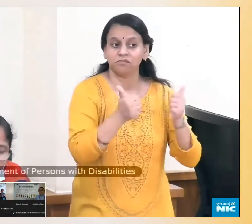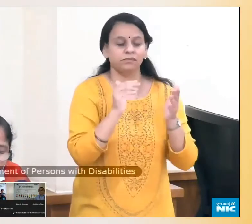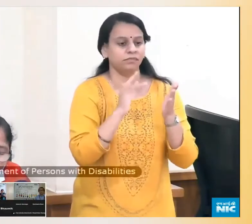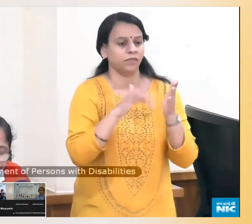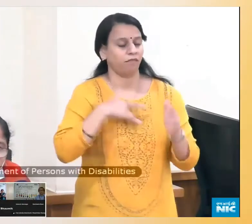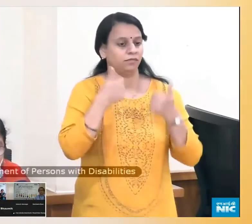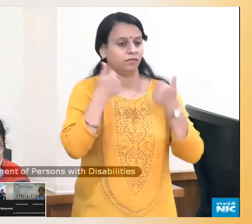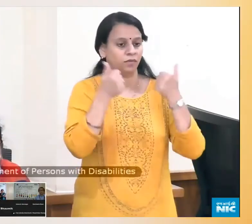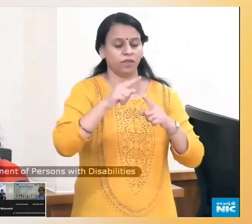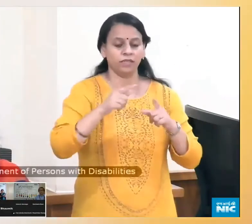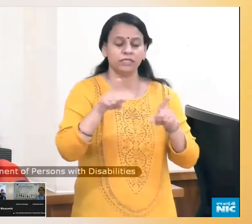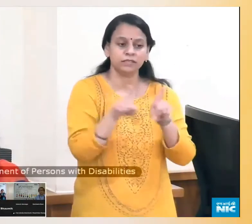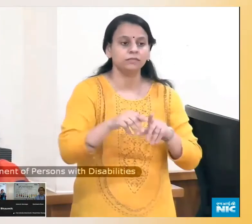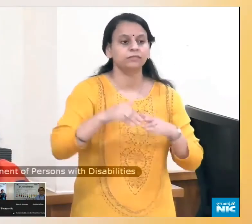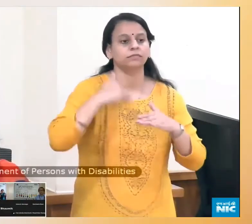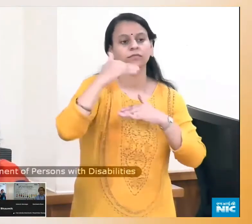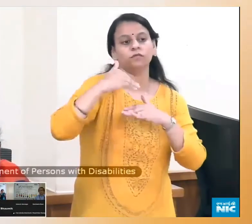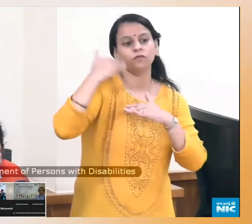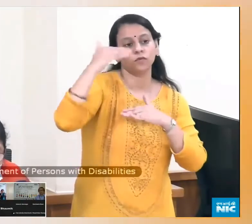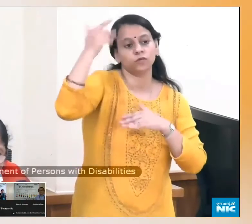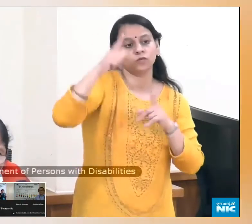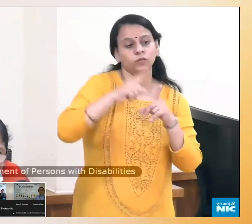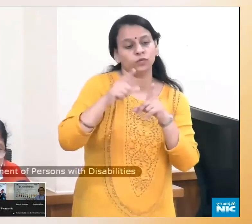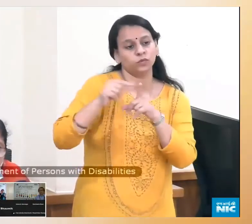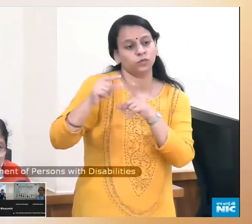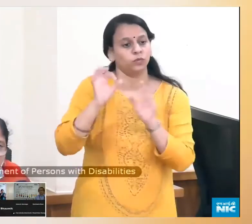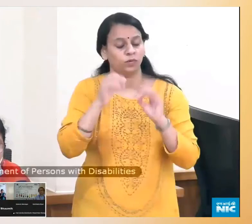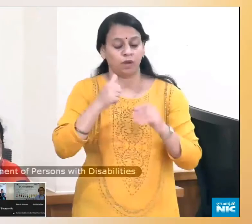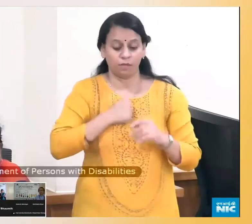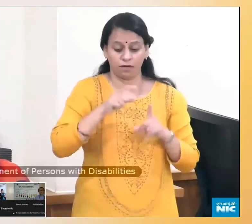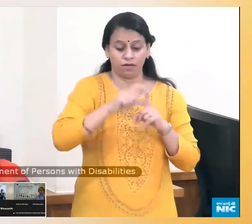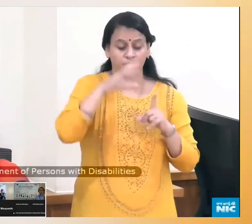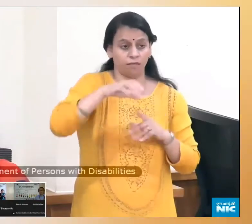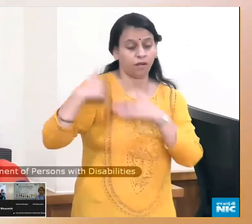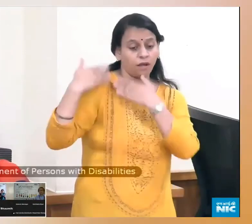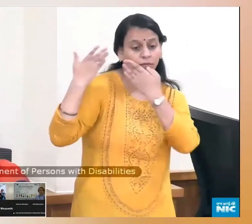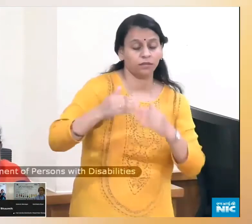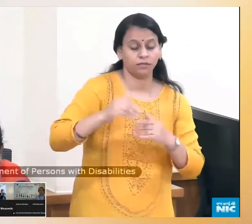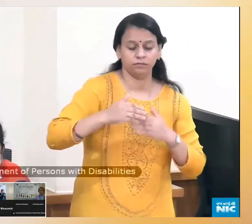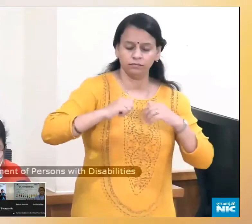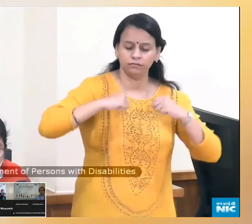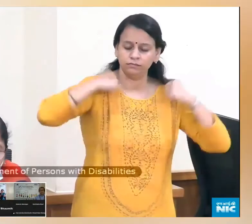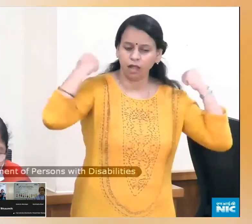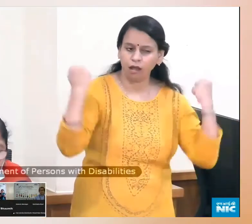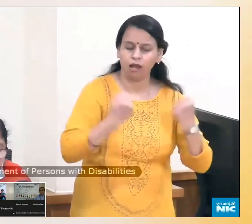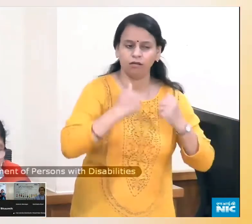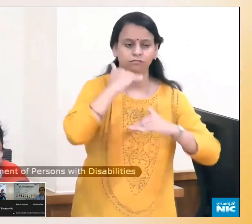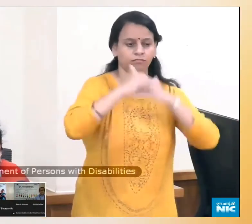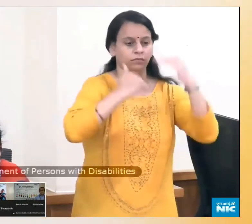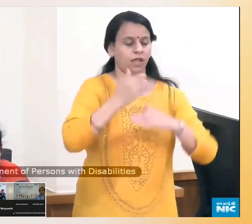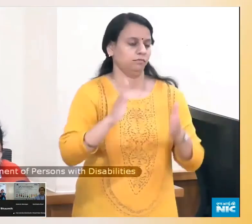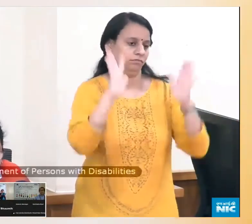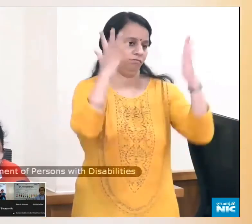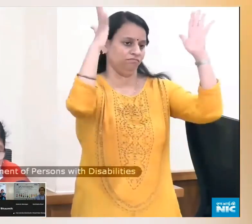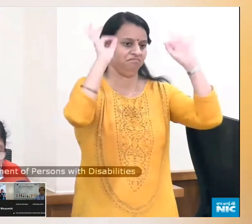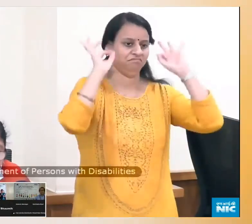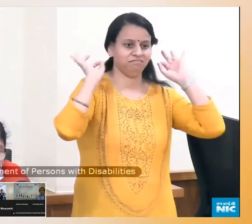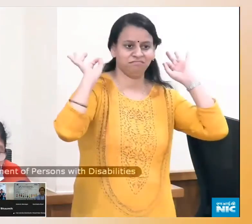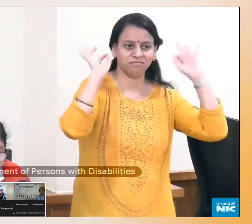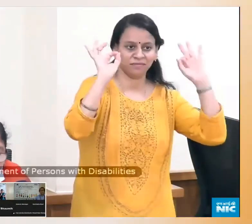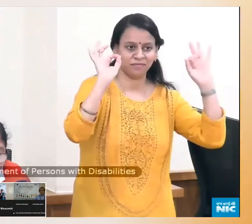अच्छा कुछ करने का हम प्रयास करेंगे। हमारी डिपार्टमेंट में जो प्रयास किया है उसको हमें सराहना करती